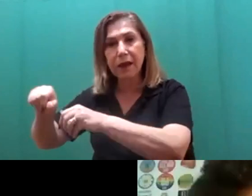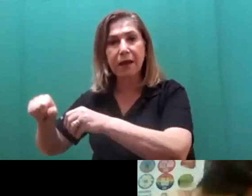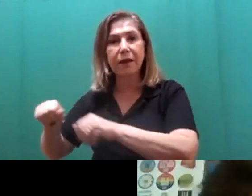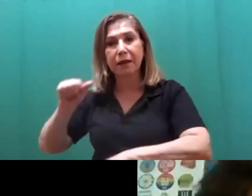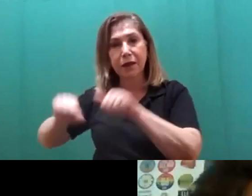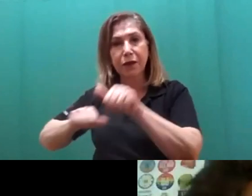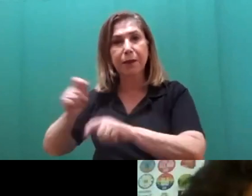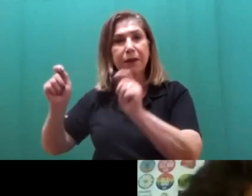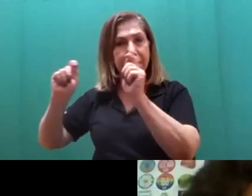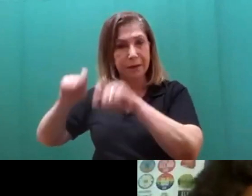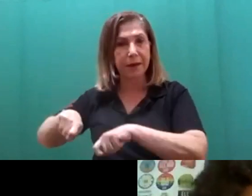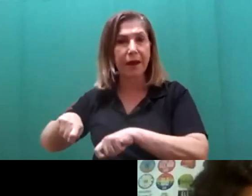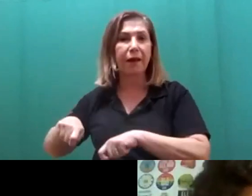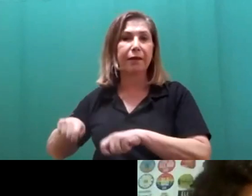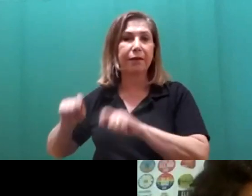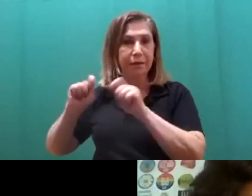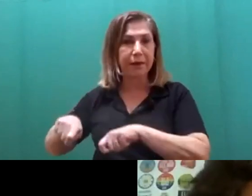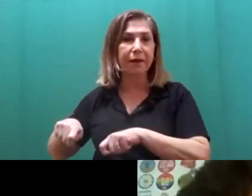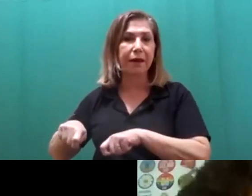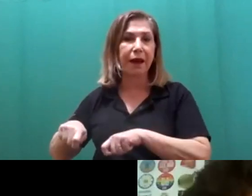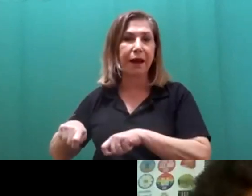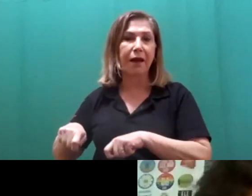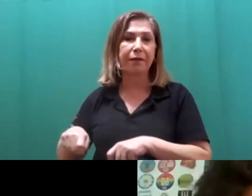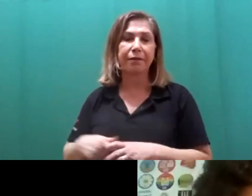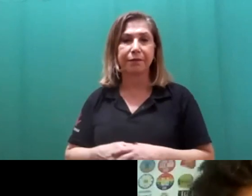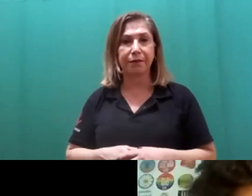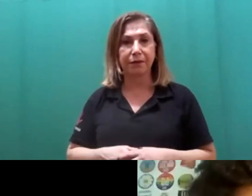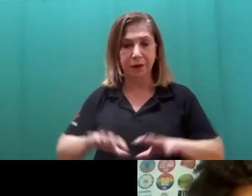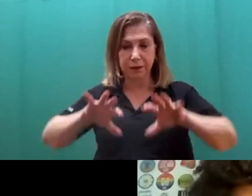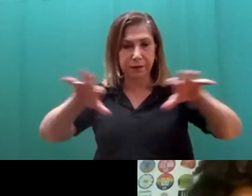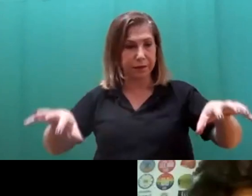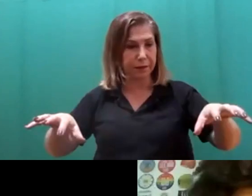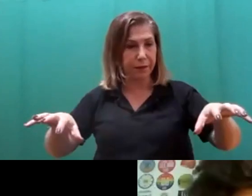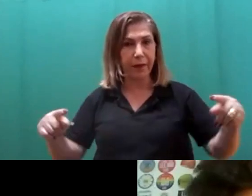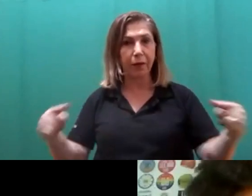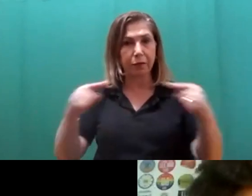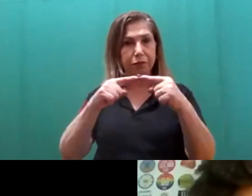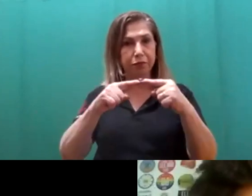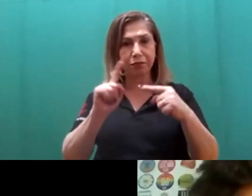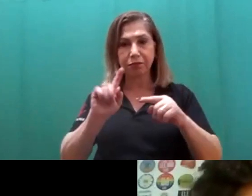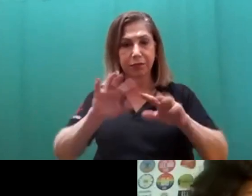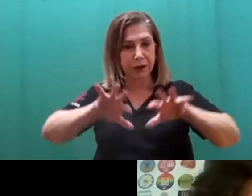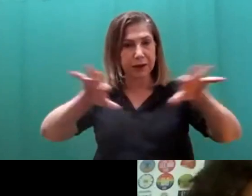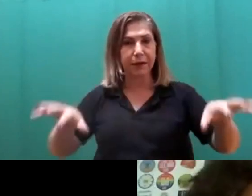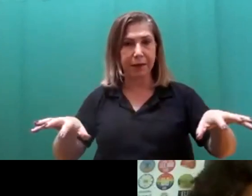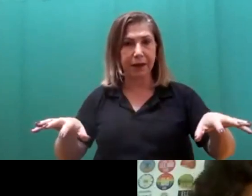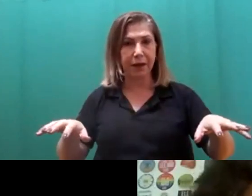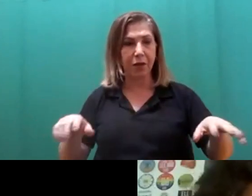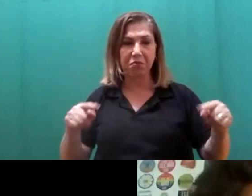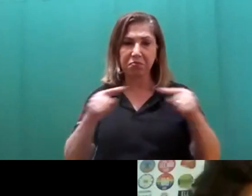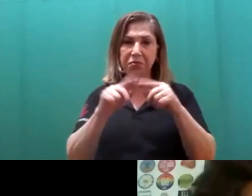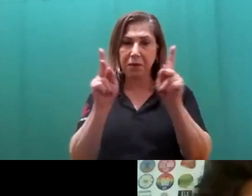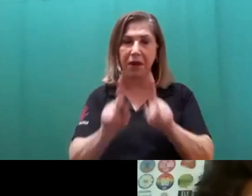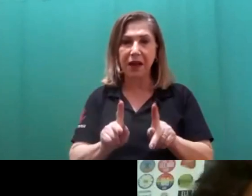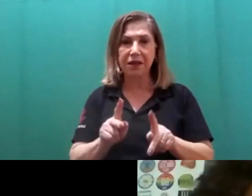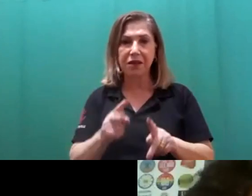estão... nesses dois universos. Não vejo uma conexão de convivência